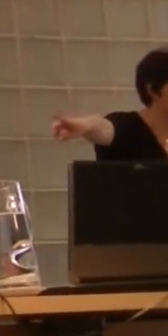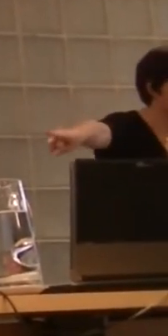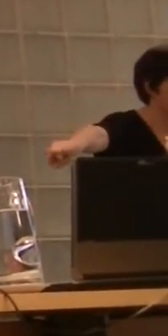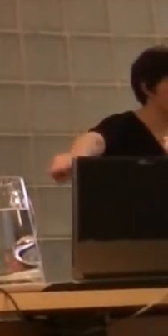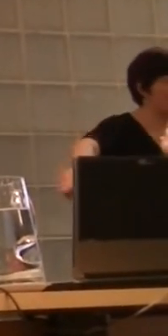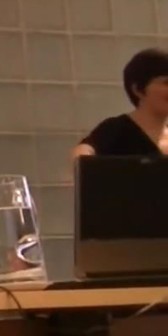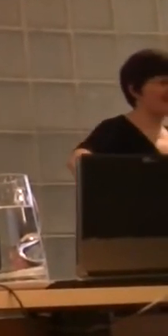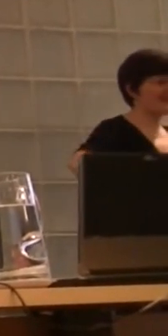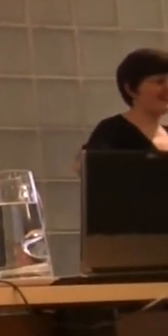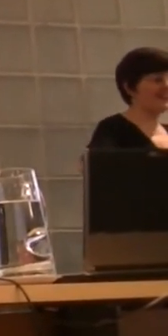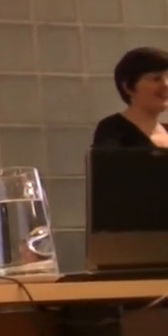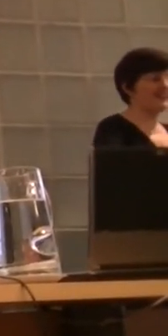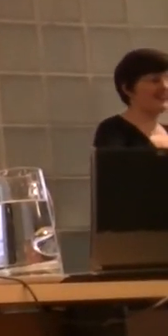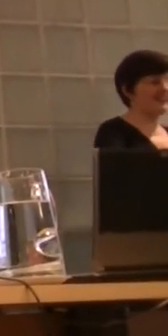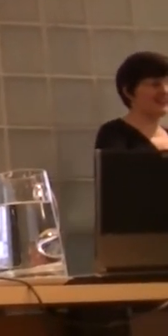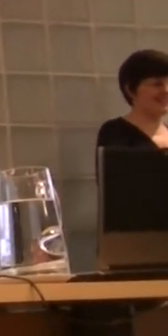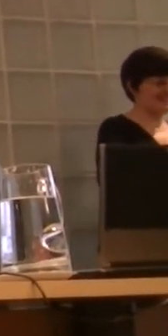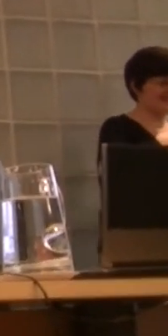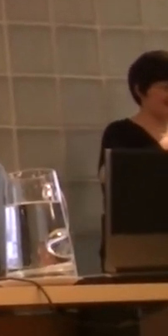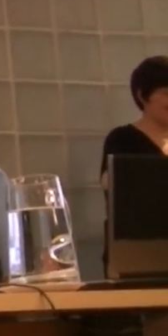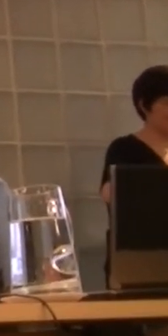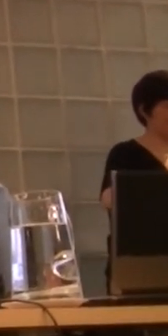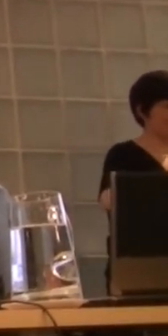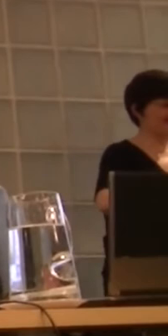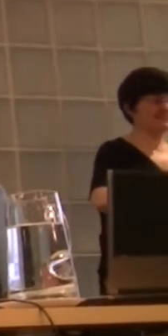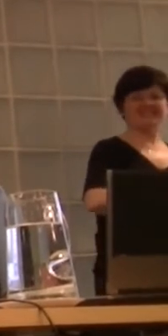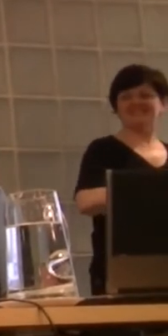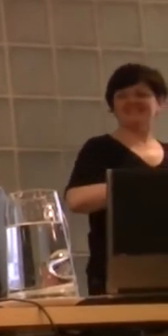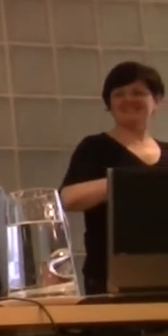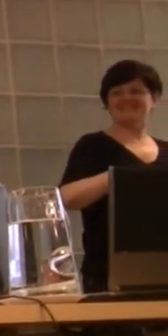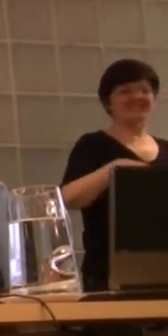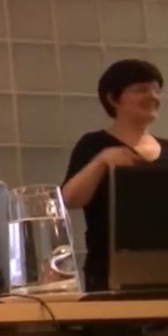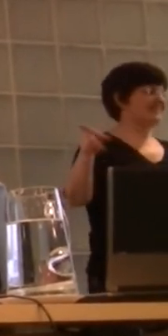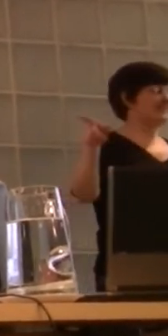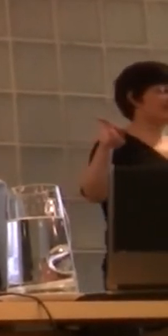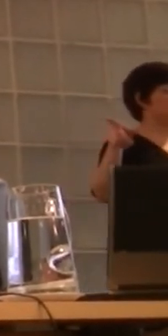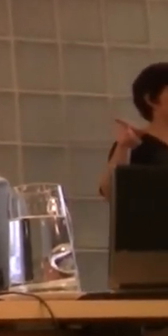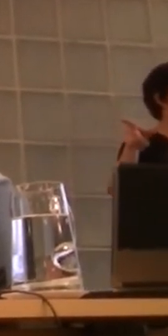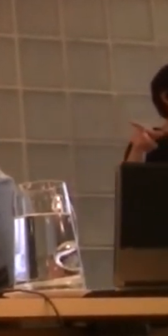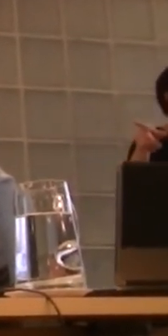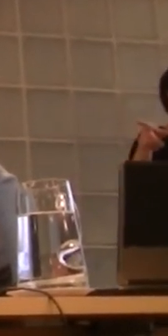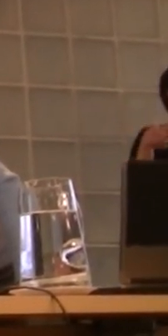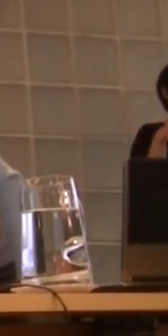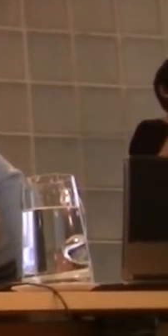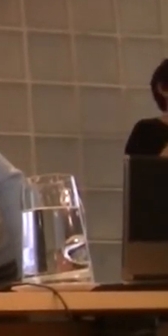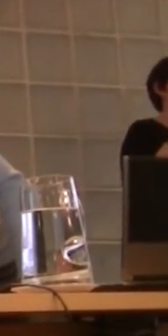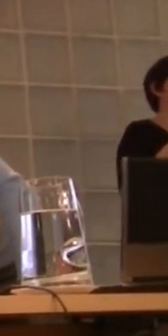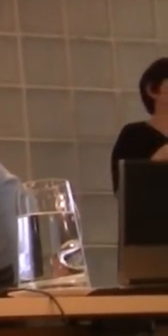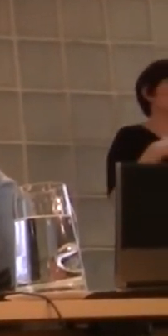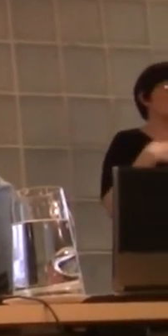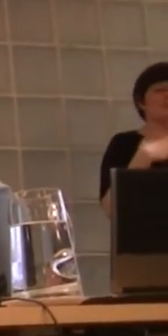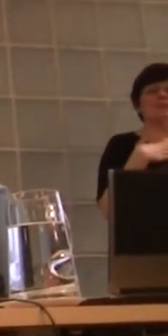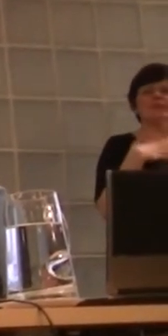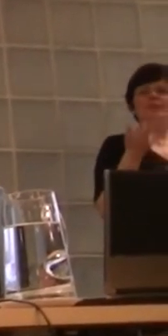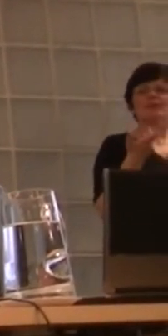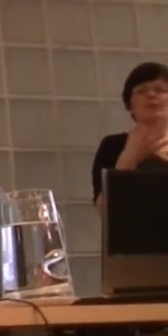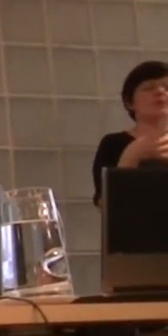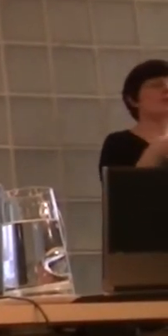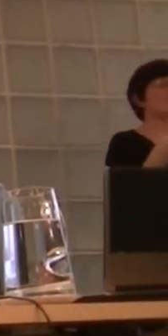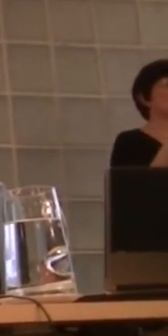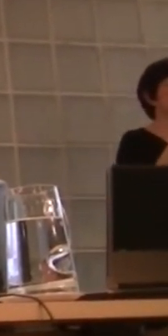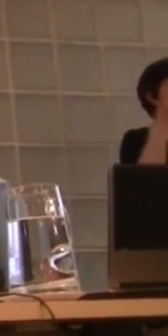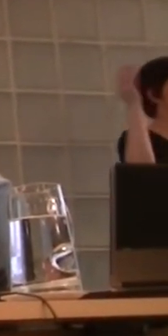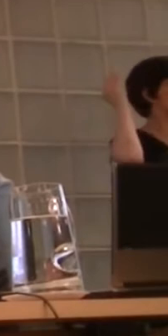pertenecemos a un grupo excelente de implantados y de hipoacústicos. Y acá le pedí